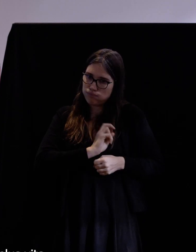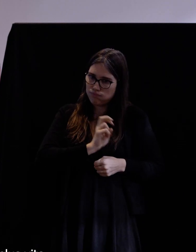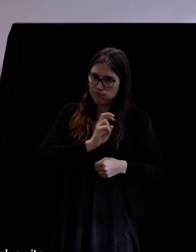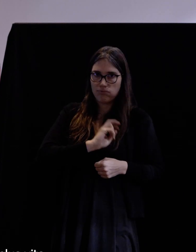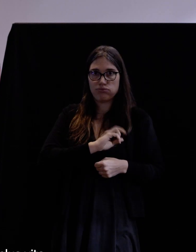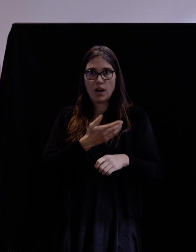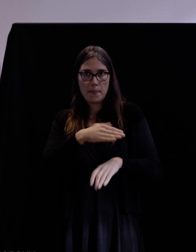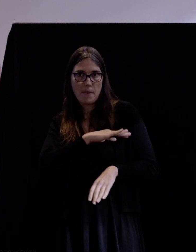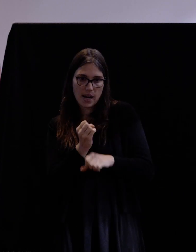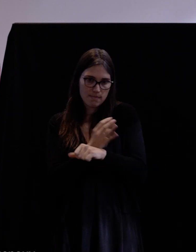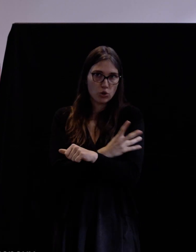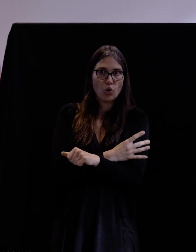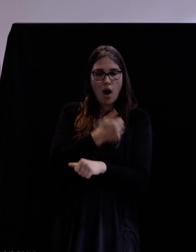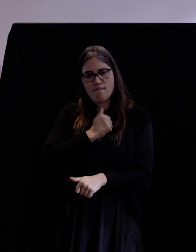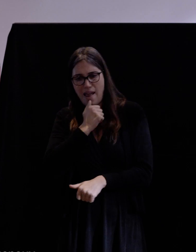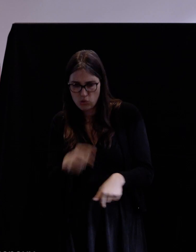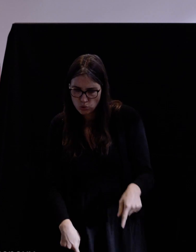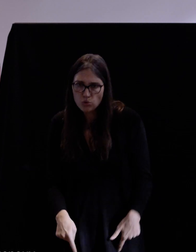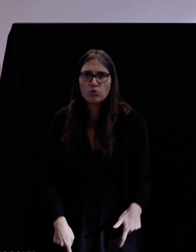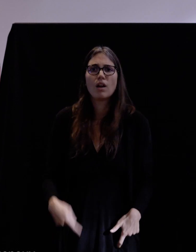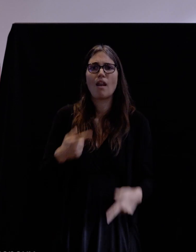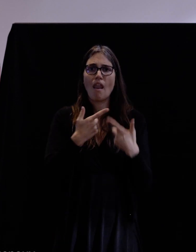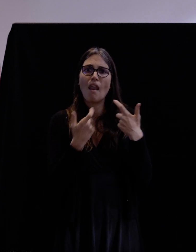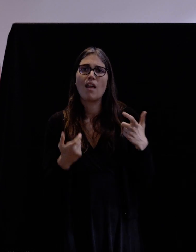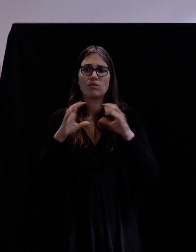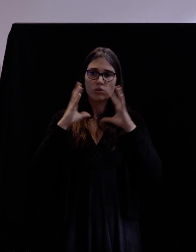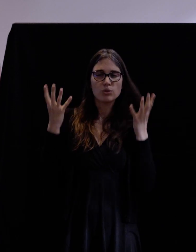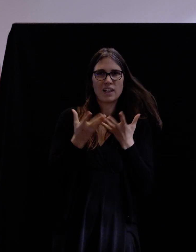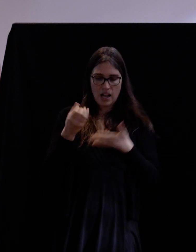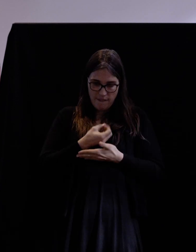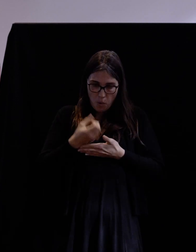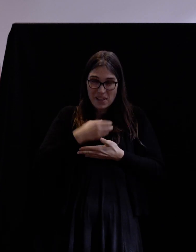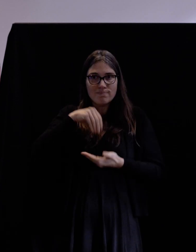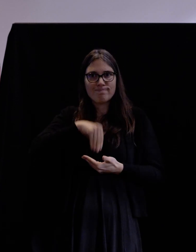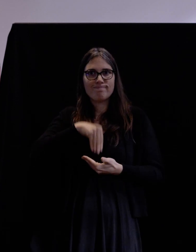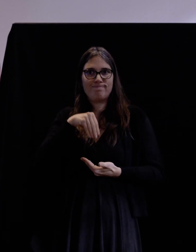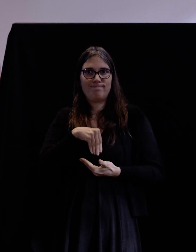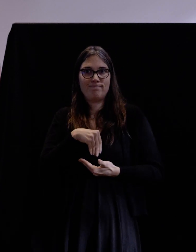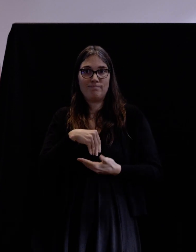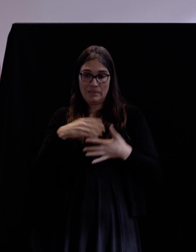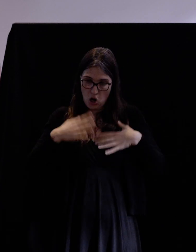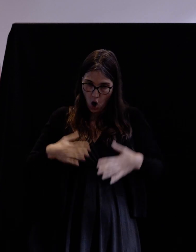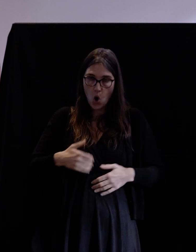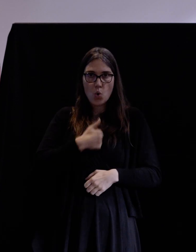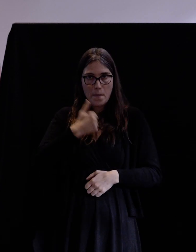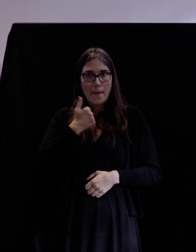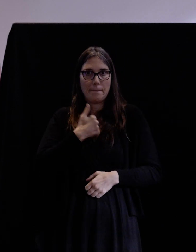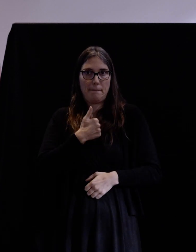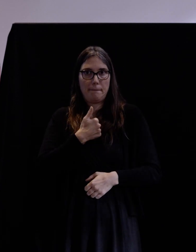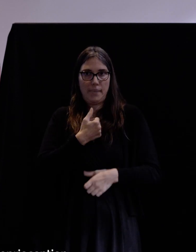sens, d'habitude je ne le sens pas, j'ai mal aux genoux. Vous voyez, des trucs qui viennent de l'intérieur du corps,